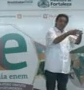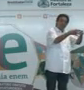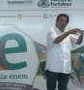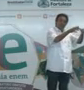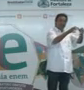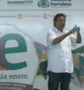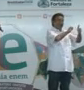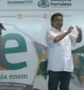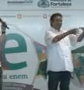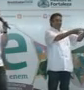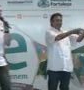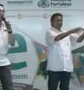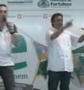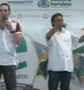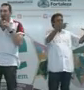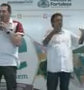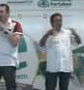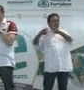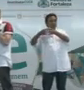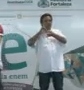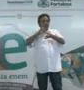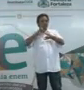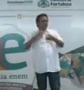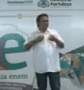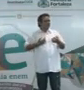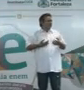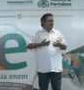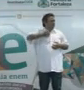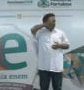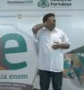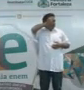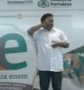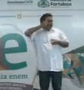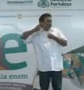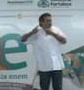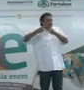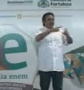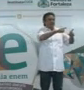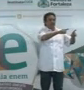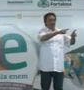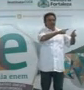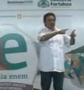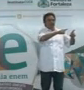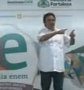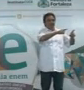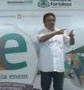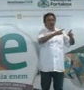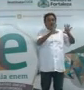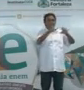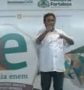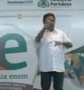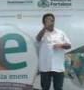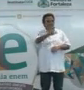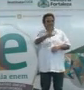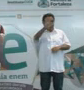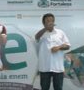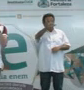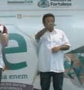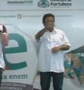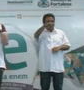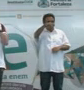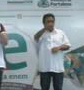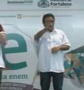agora está desesperado, dizendo que vai varrer esse grupo do Iraque. Pessoal, o mundo do Oriente Médio, ele é um mundo muito instável